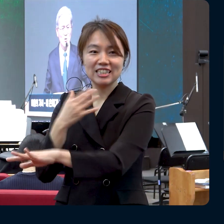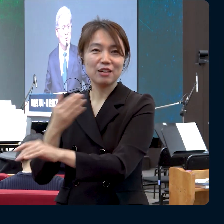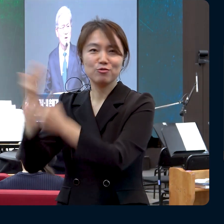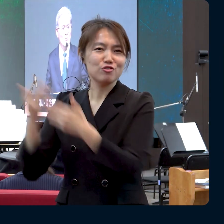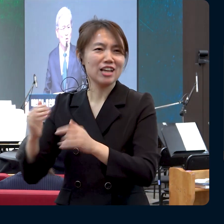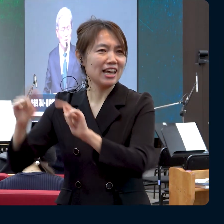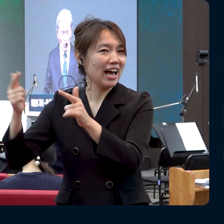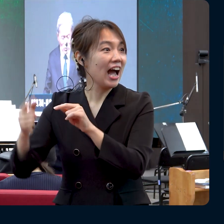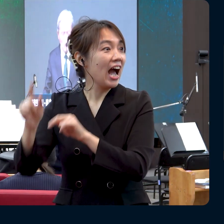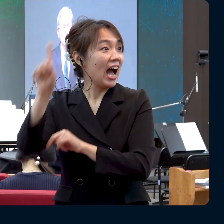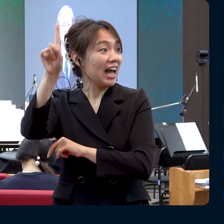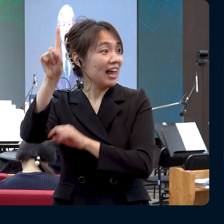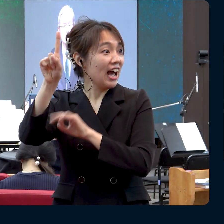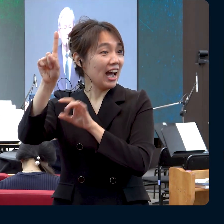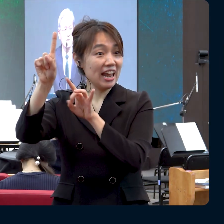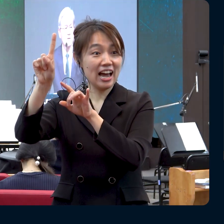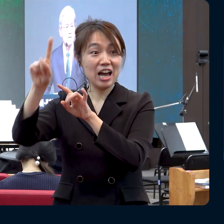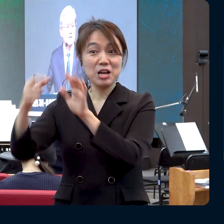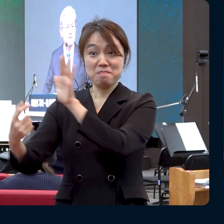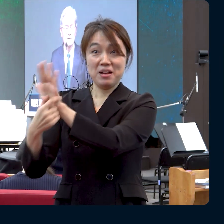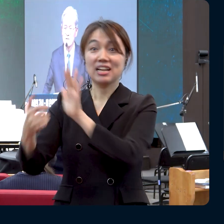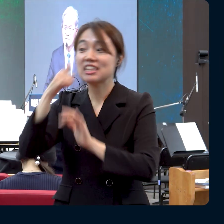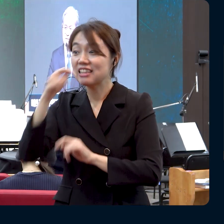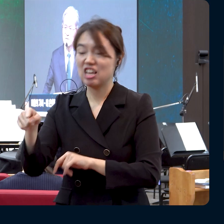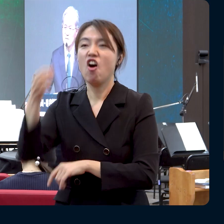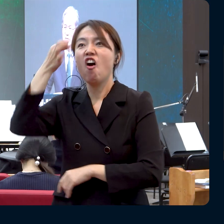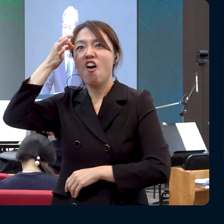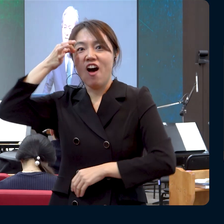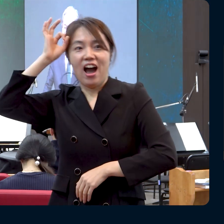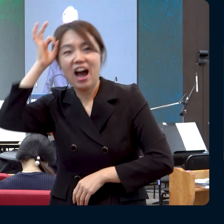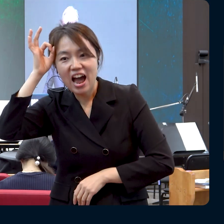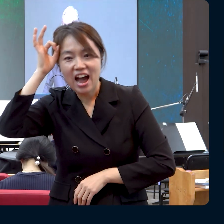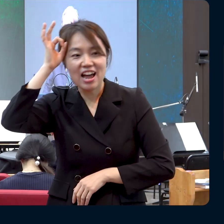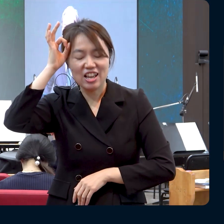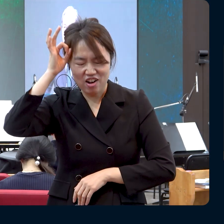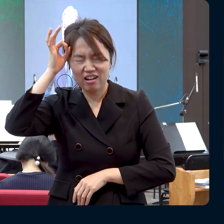아니, 성경 잘 모르면서 어떻게 그건 또 알고 계세요?